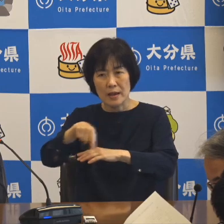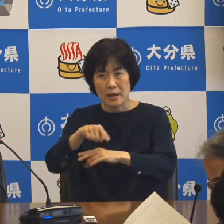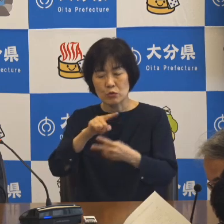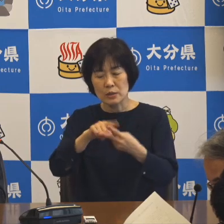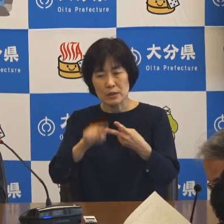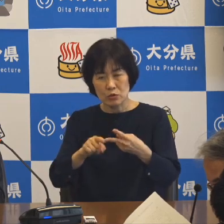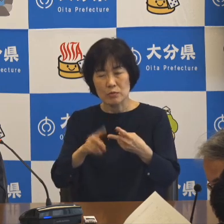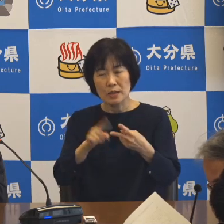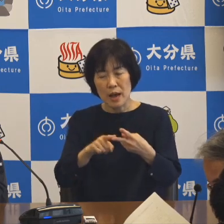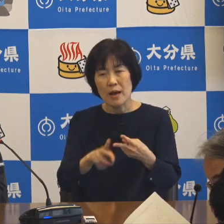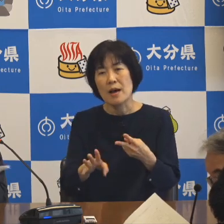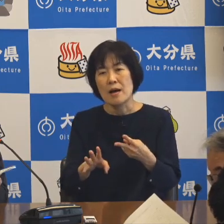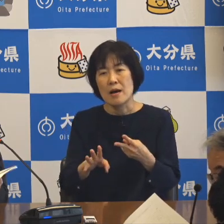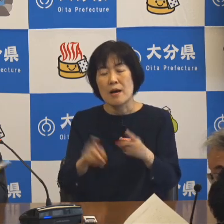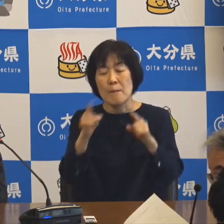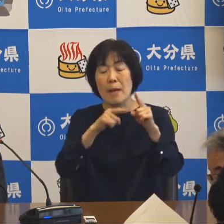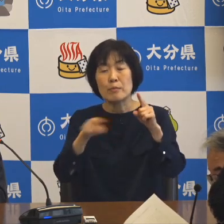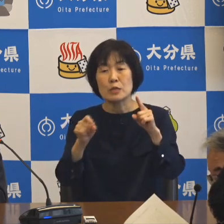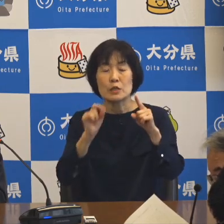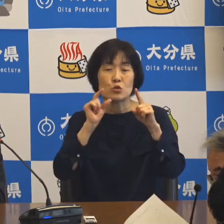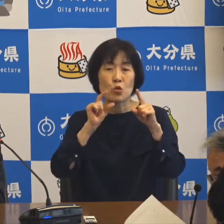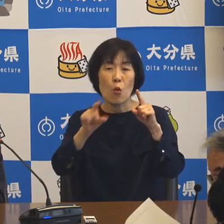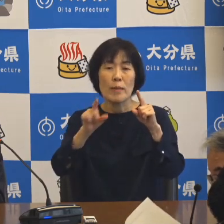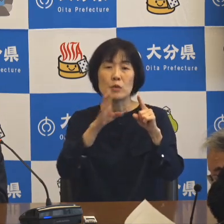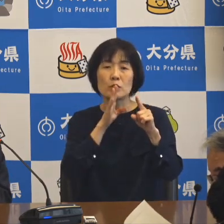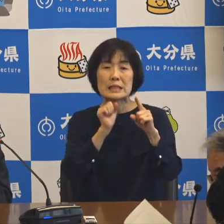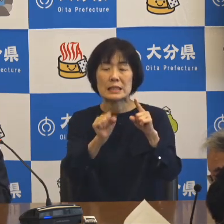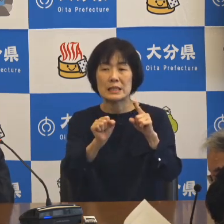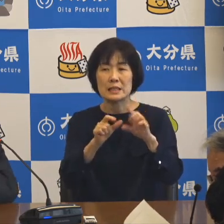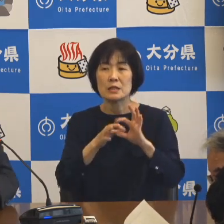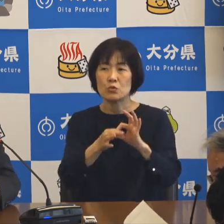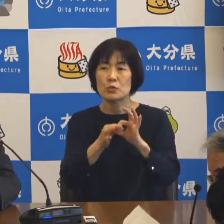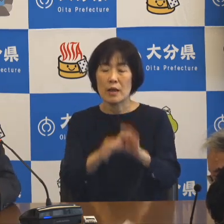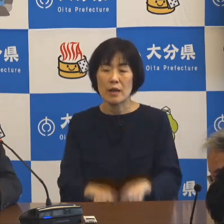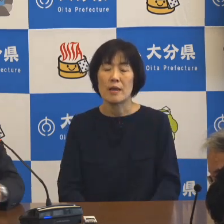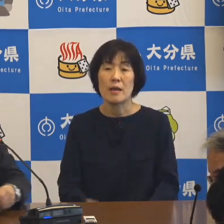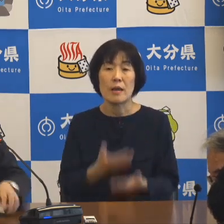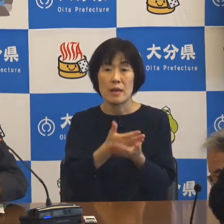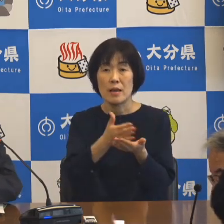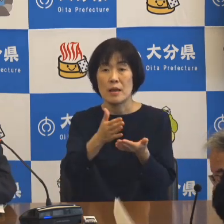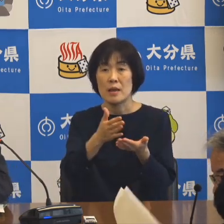についてであります。お配りしておりますですね、資料、